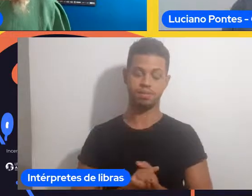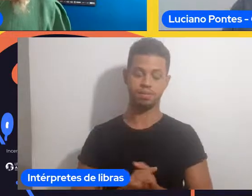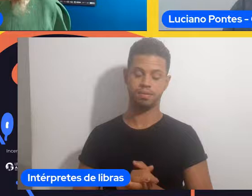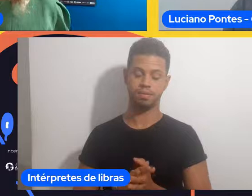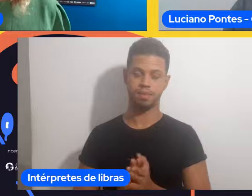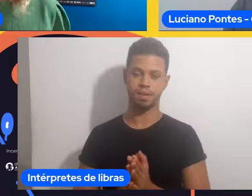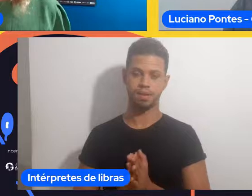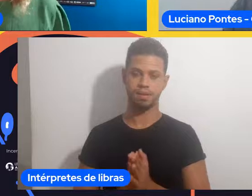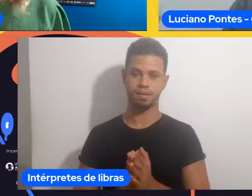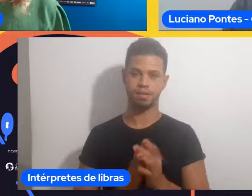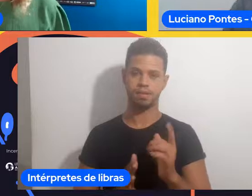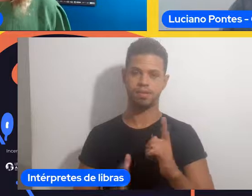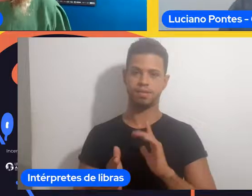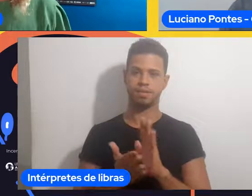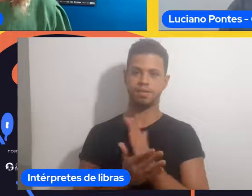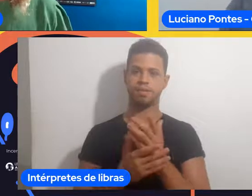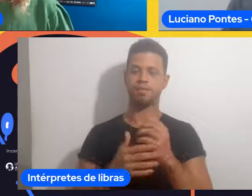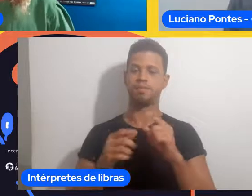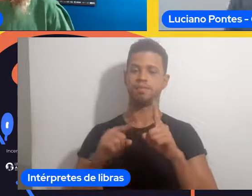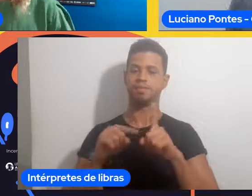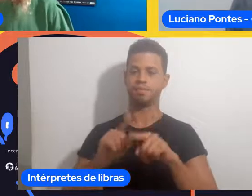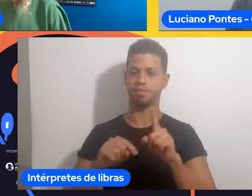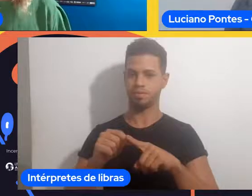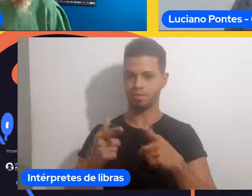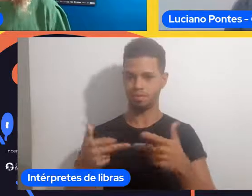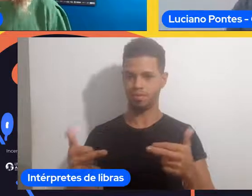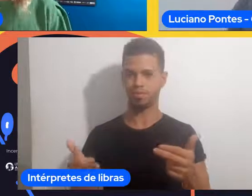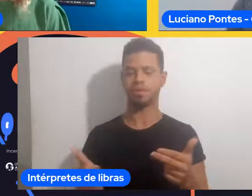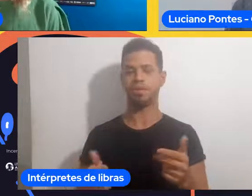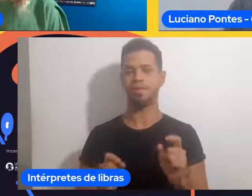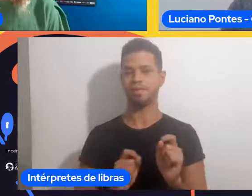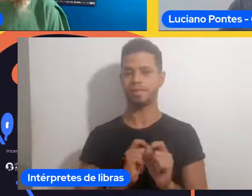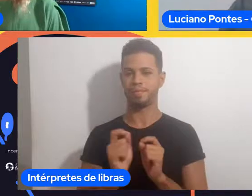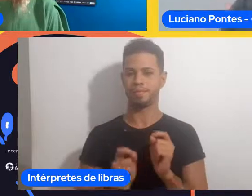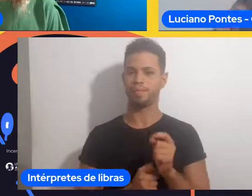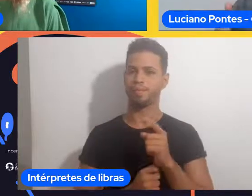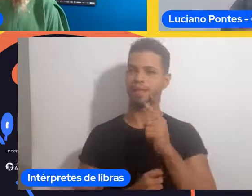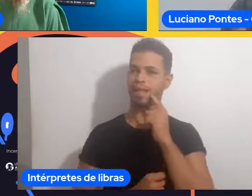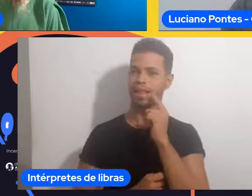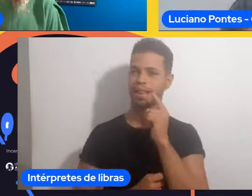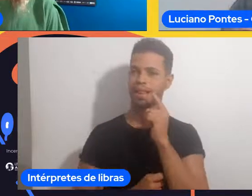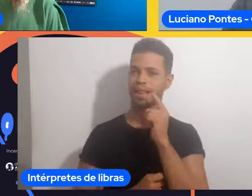dos objetos do cotidiano, né? Copos, talheres,